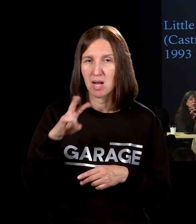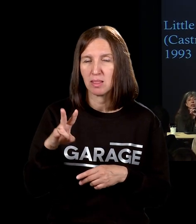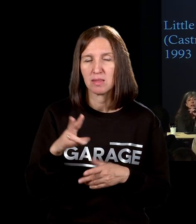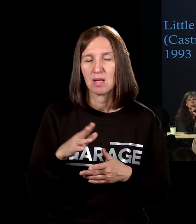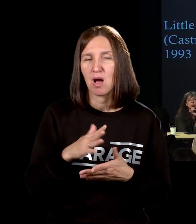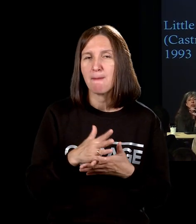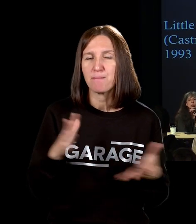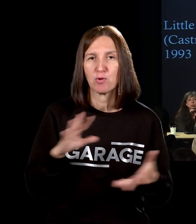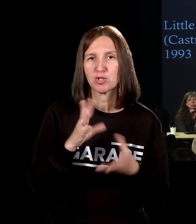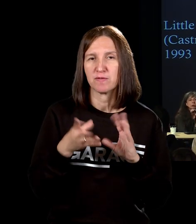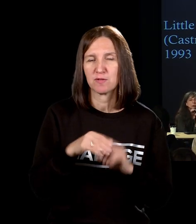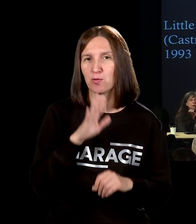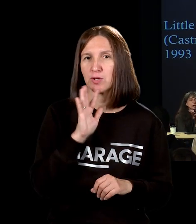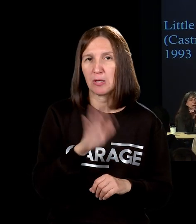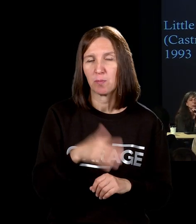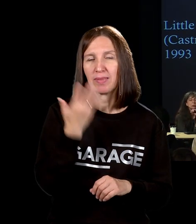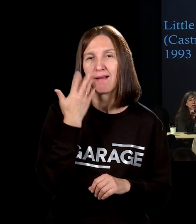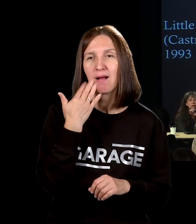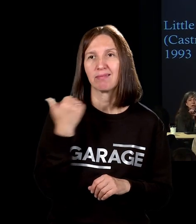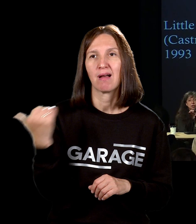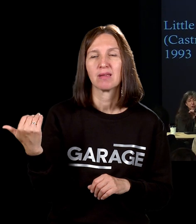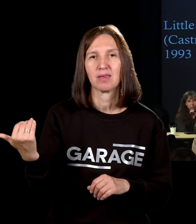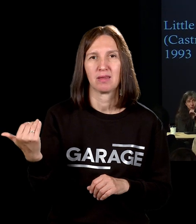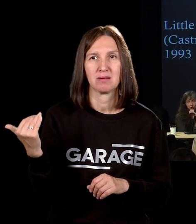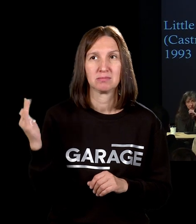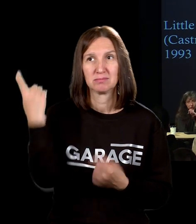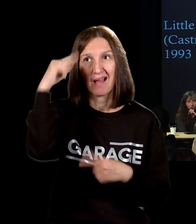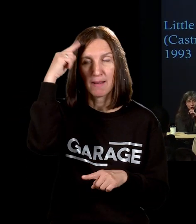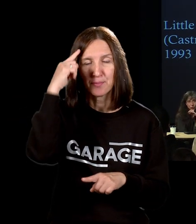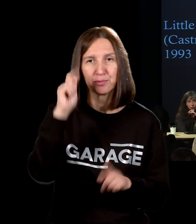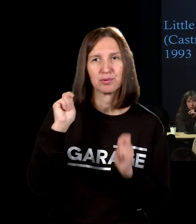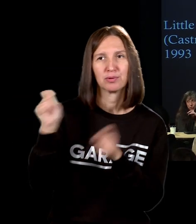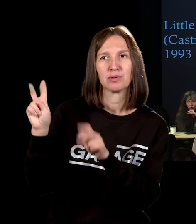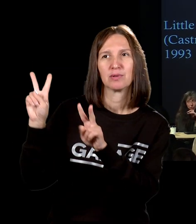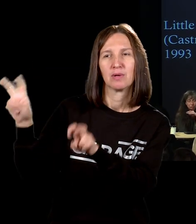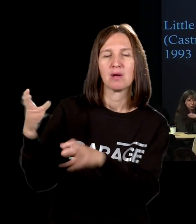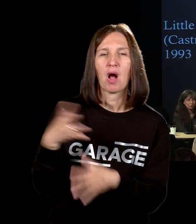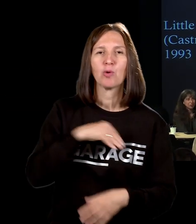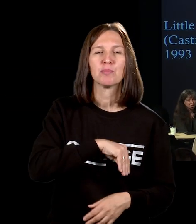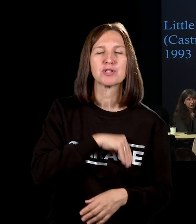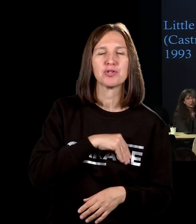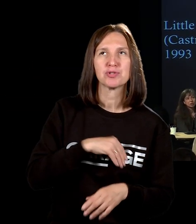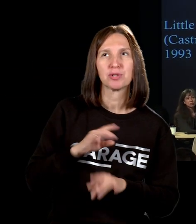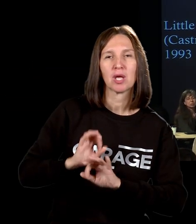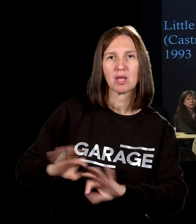не любят, когда им их работам дают какие-либо моралистические интерпретации. Они считают, что они, что как бы